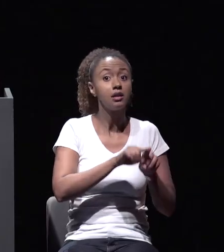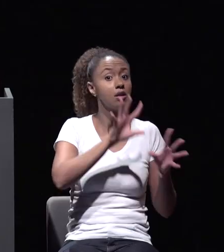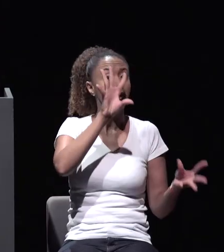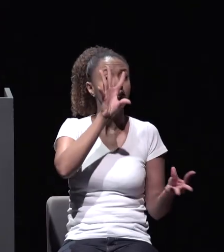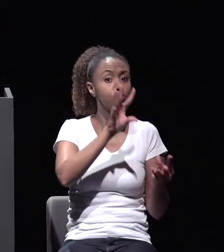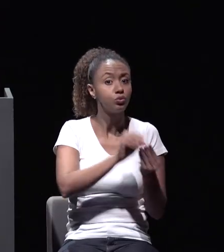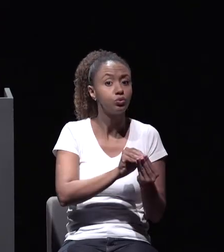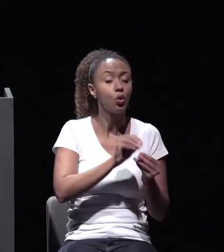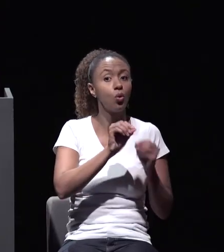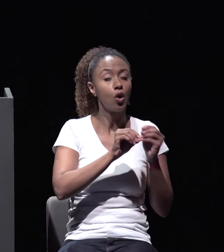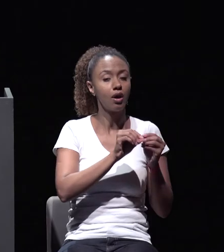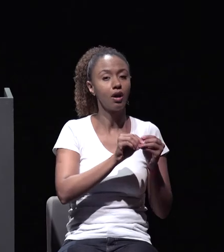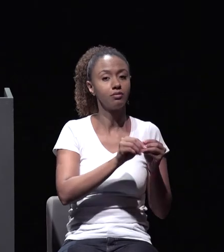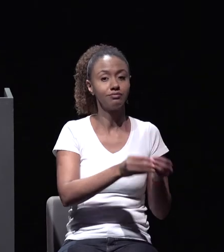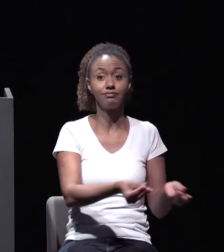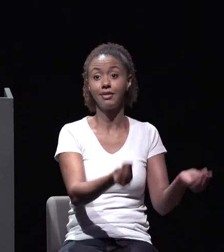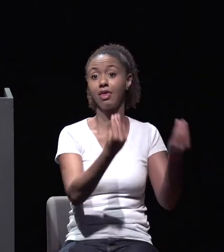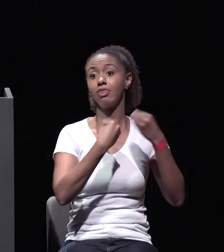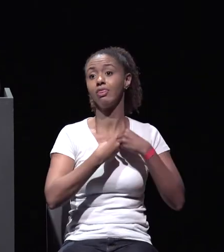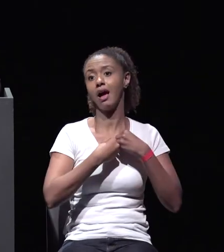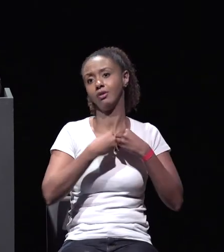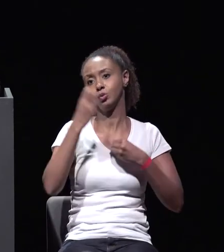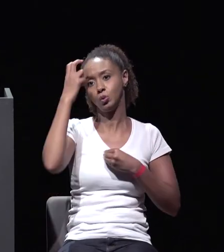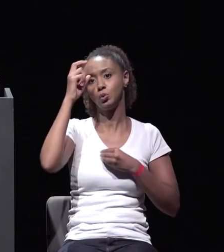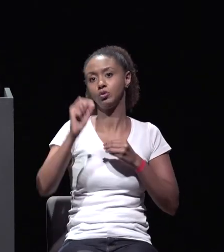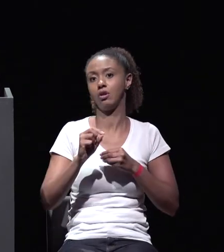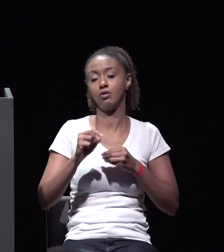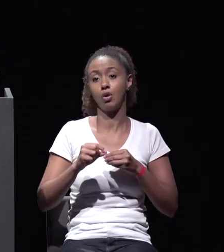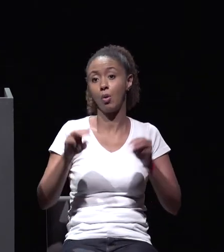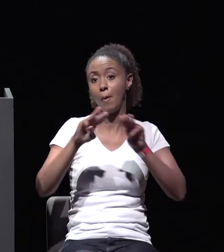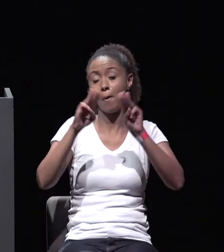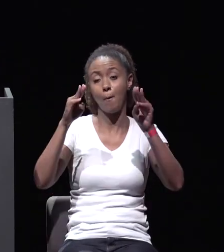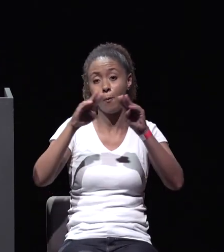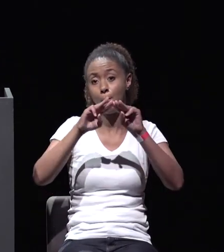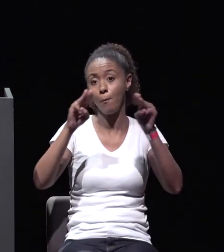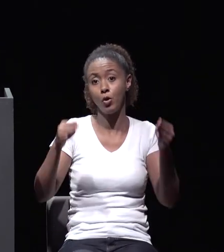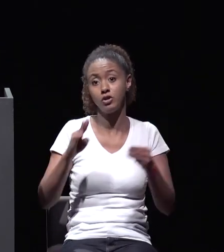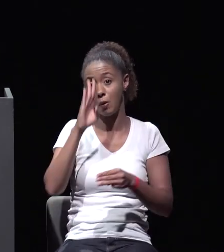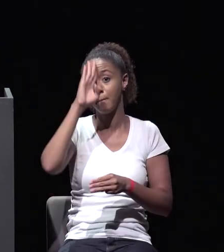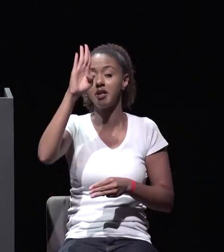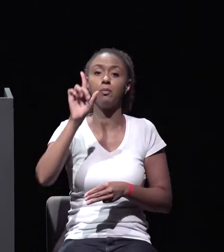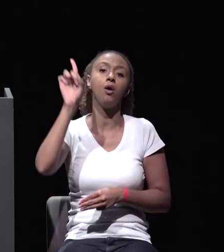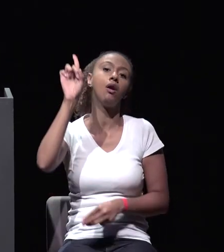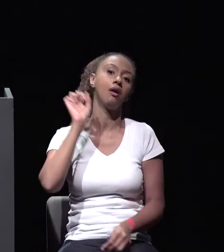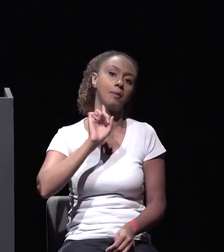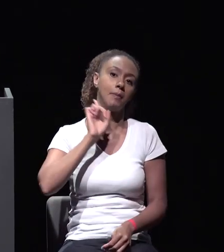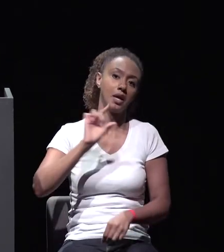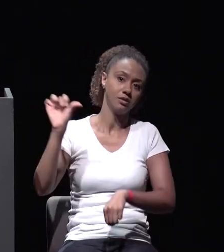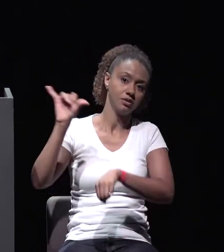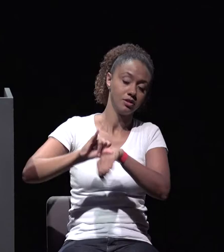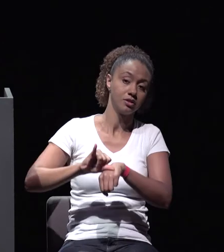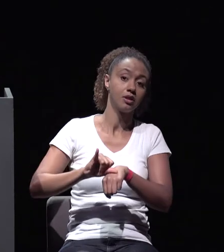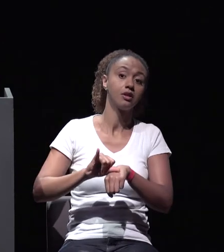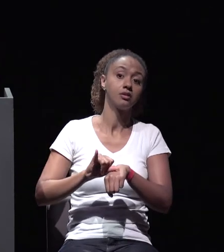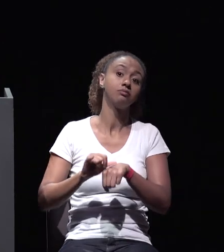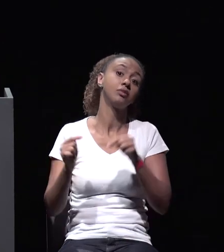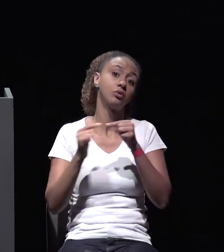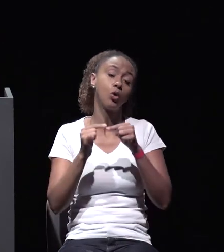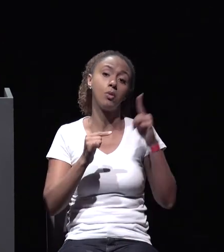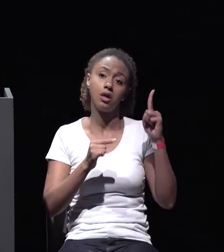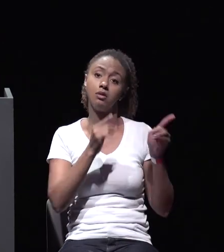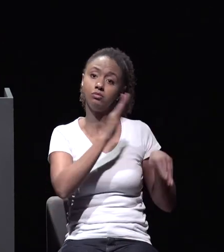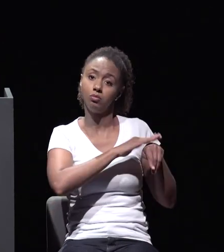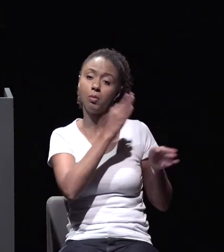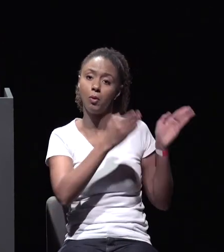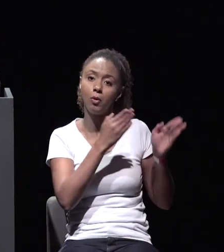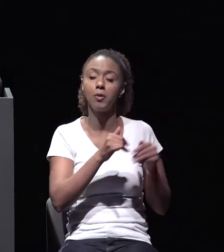claras para nós os museus que hoje em dia são os principais museus na região central de minas gerais ligadas a esse período é por exemplo o caso